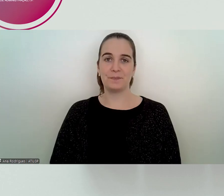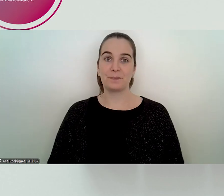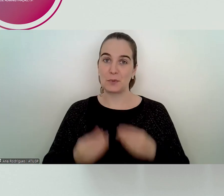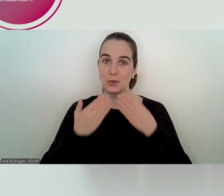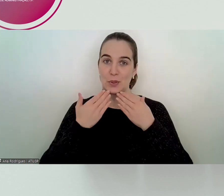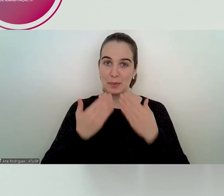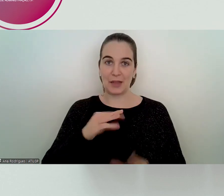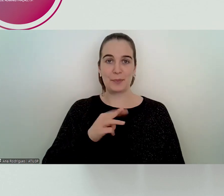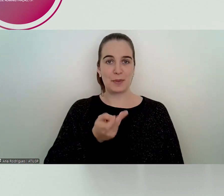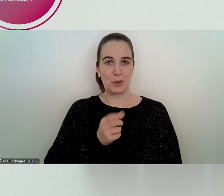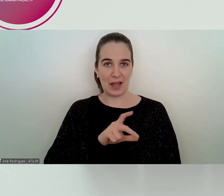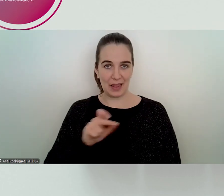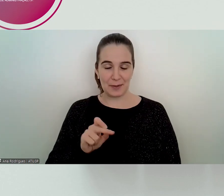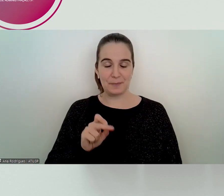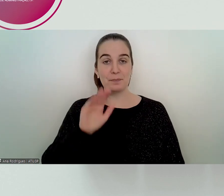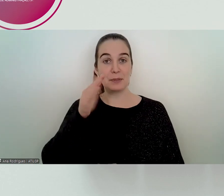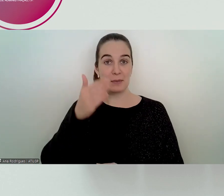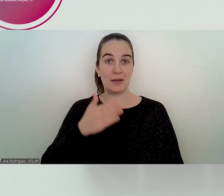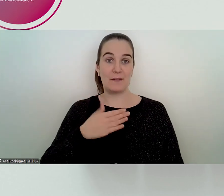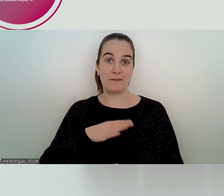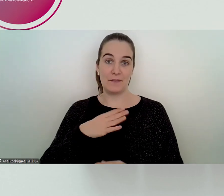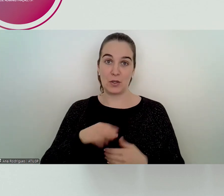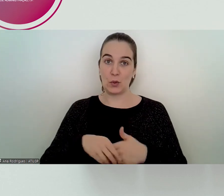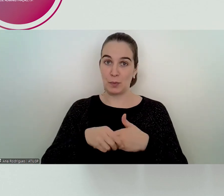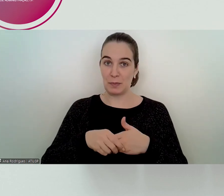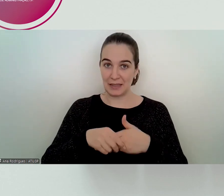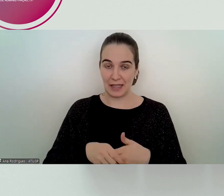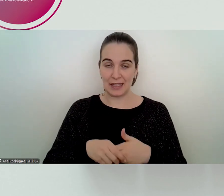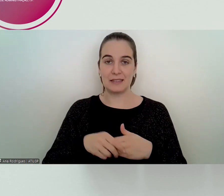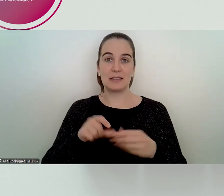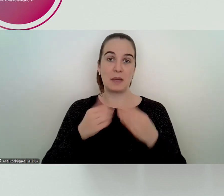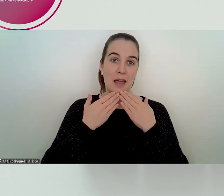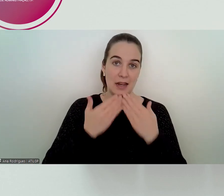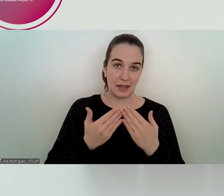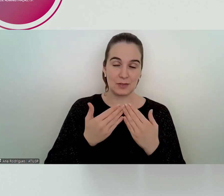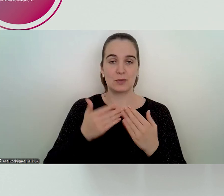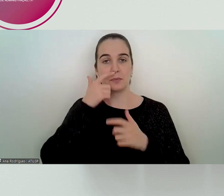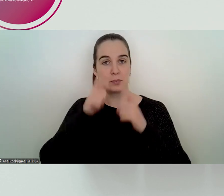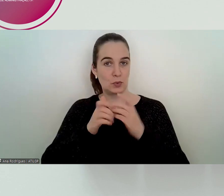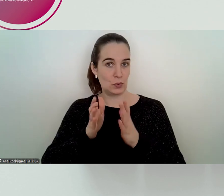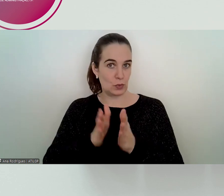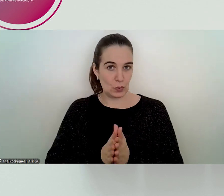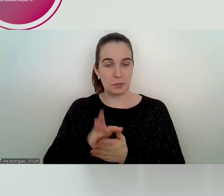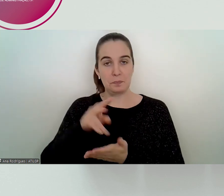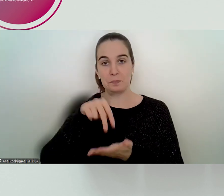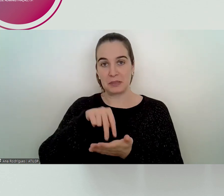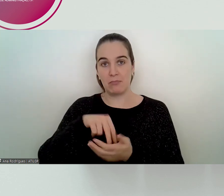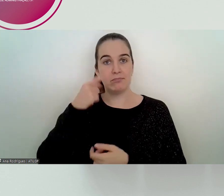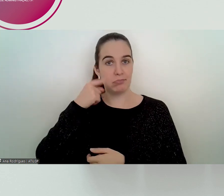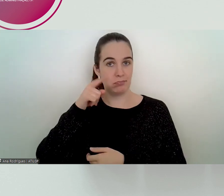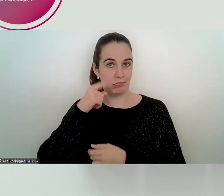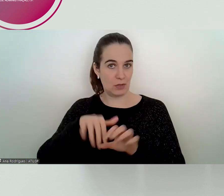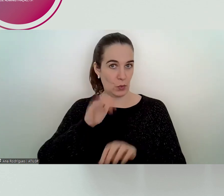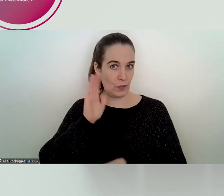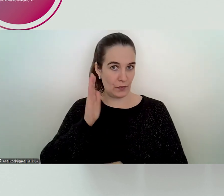Obrigado, Manuela. Em primeiro lugar, estendo um cumprimento e um agradecimento a todas e a todos presentes neste webinar,